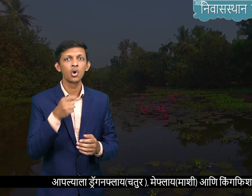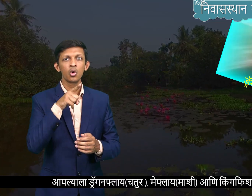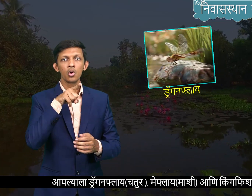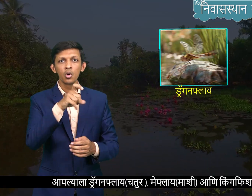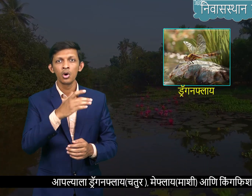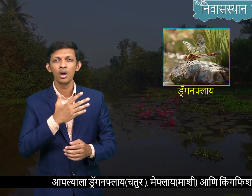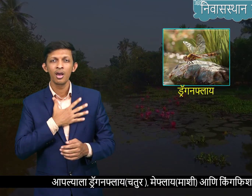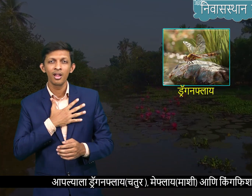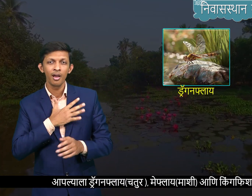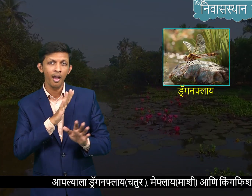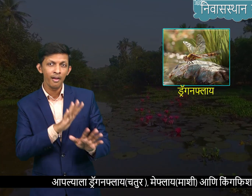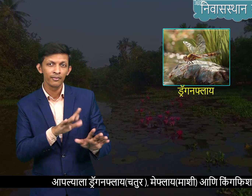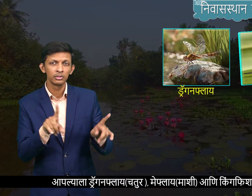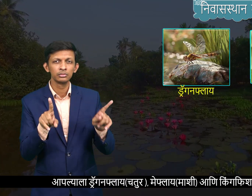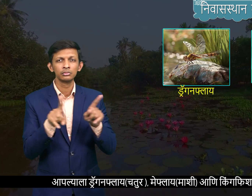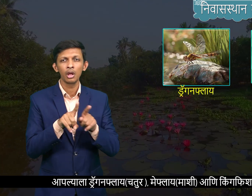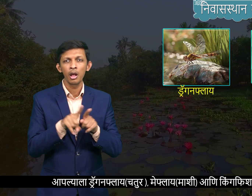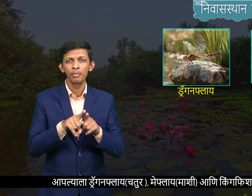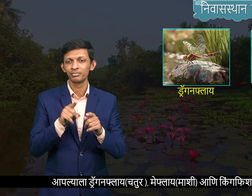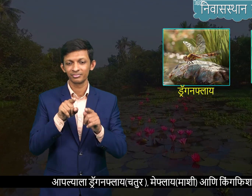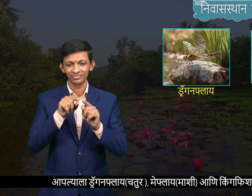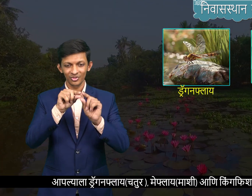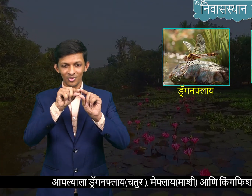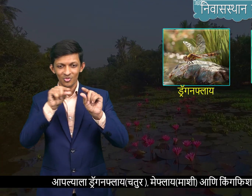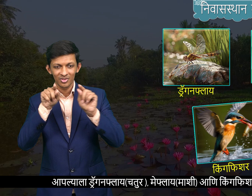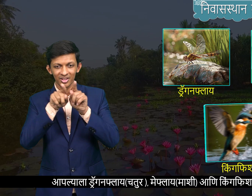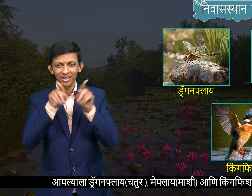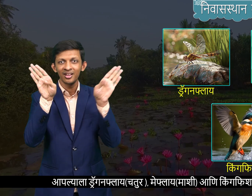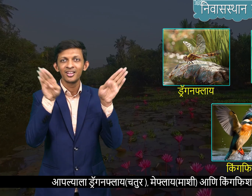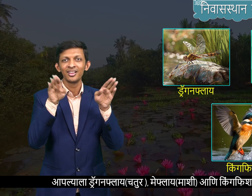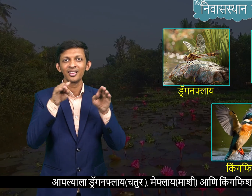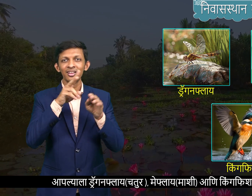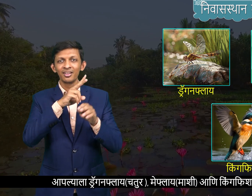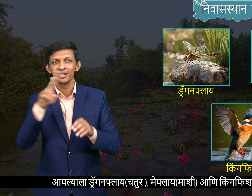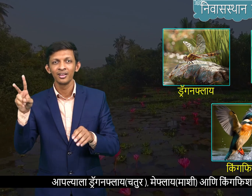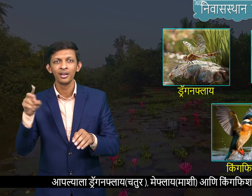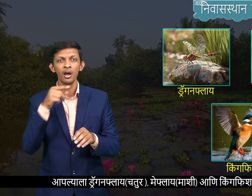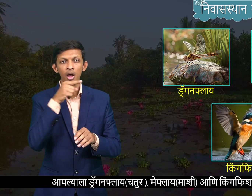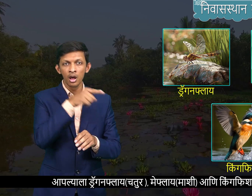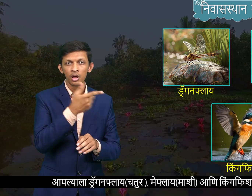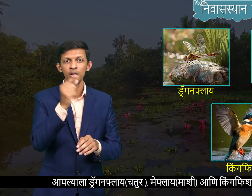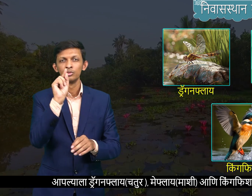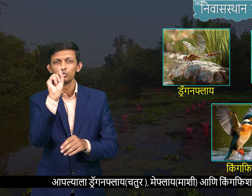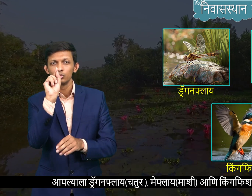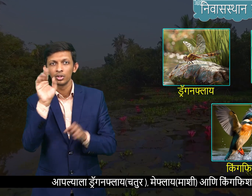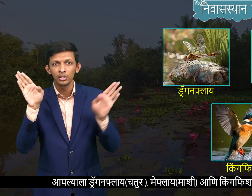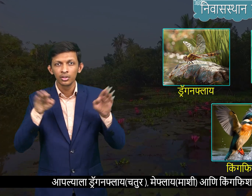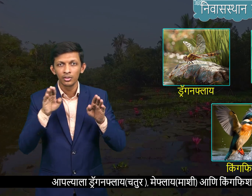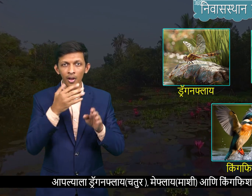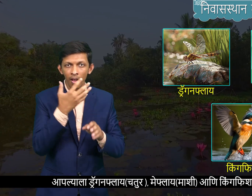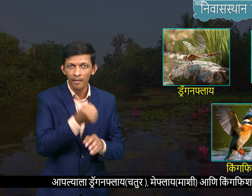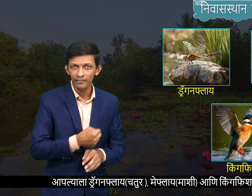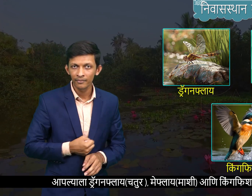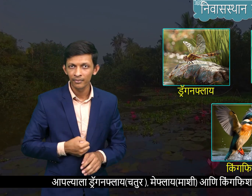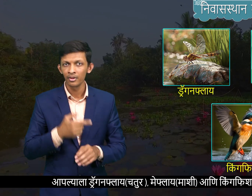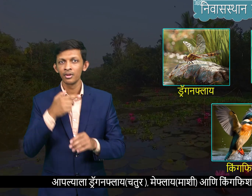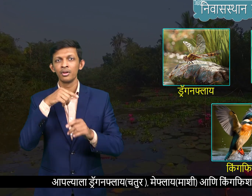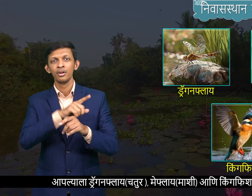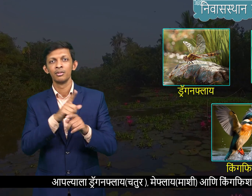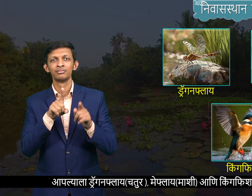ड्रॅगन फ्लाय म्हणजे चतुर, मे फ्लाय माशी आणि किंगफिशर